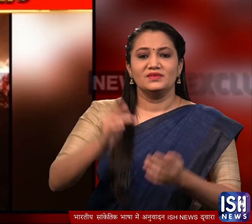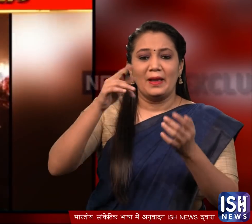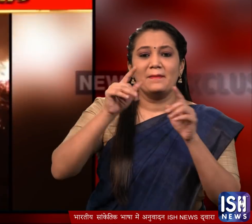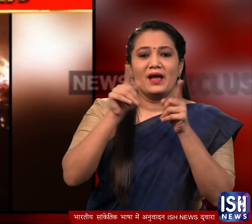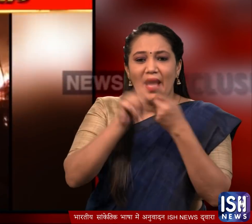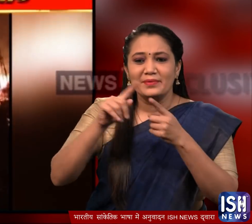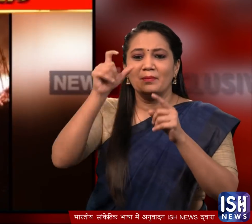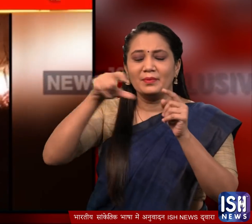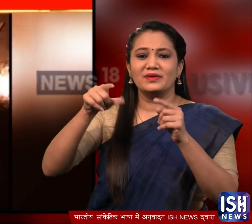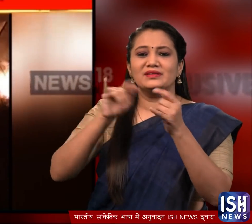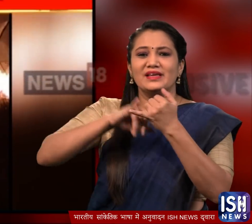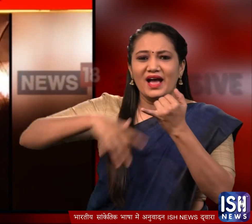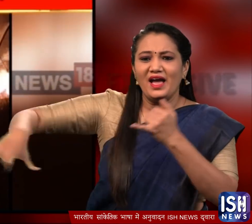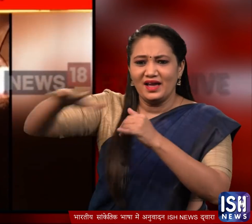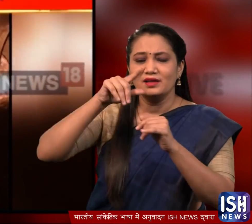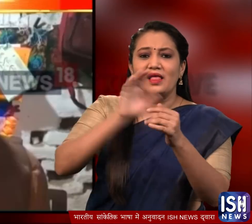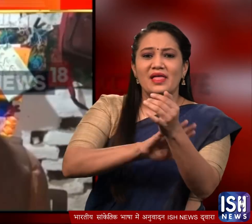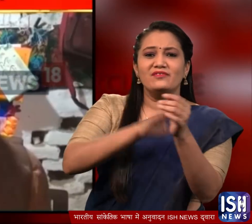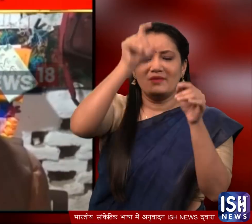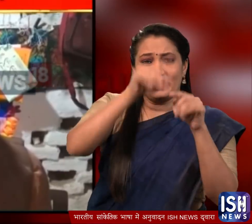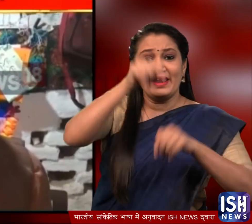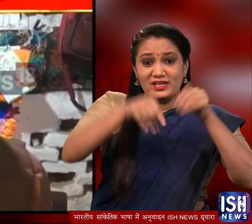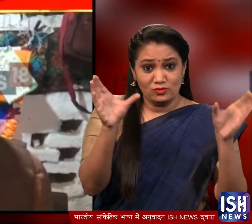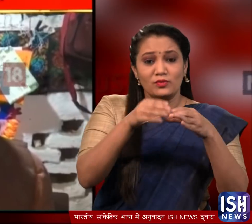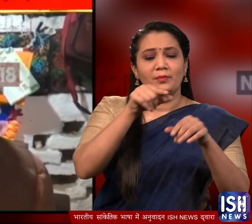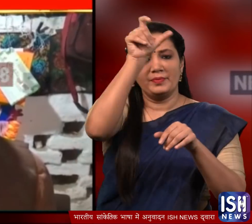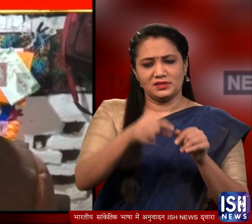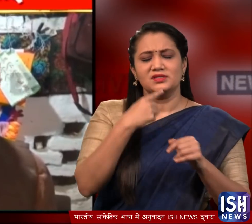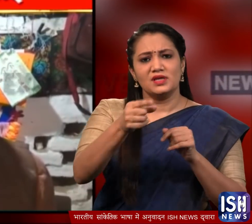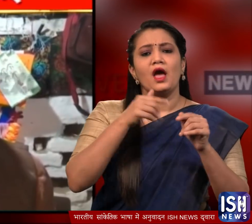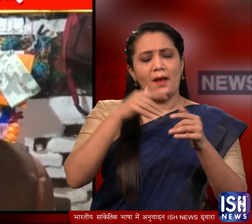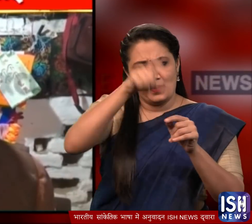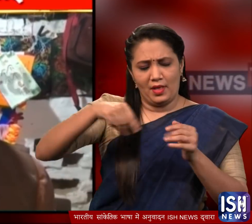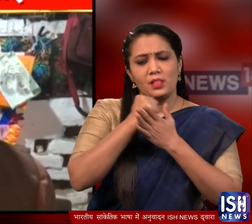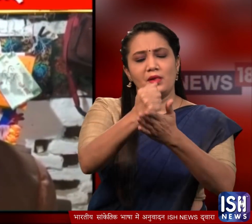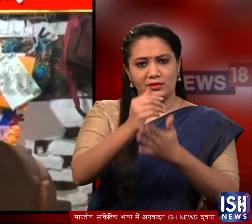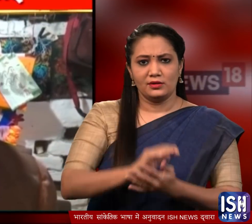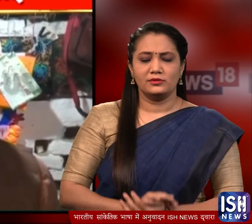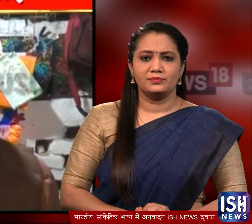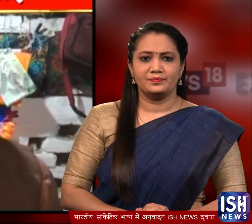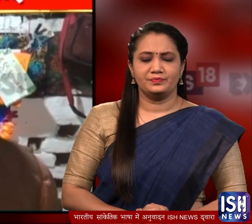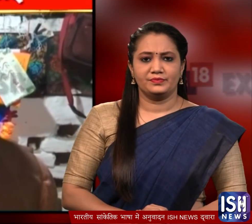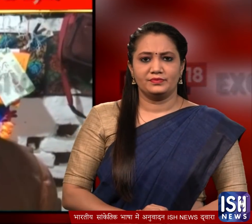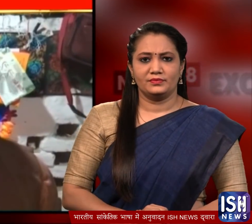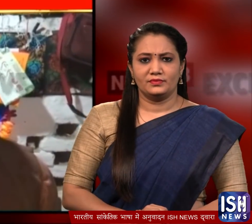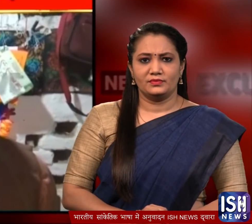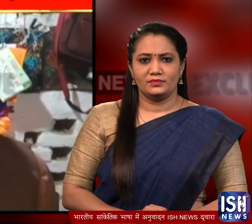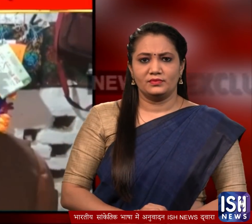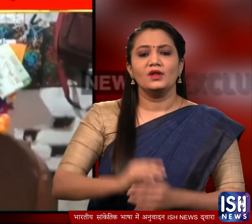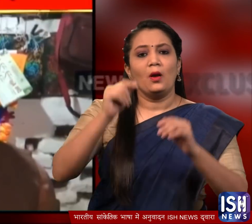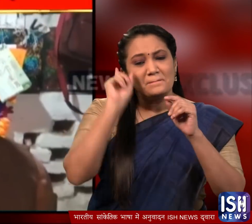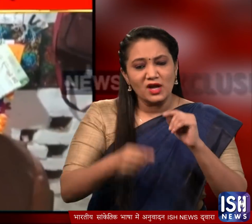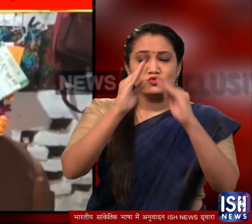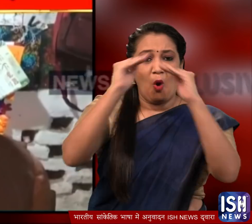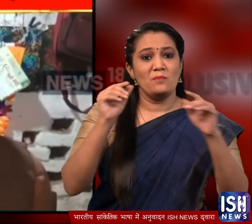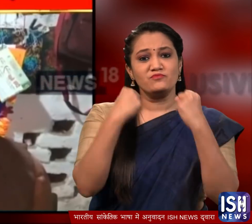घटना की जानकारी मिलने के बाद सिकटा से लेफ्ट विधायक ने भरोसा दिया कि पीड़ितों की मदद की जाएगी। उनका पक्का